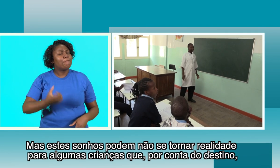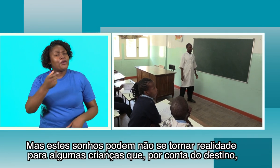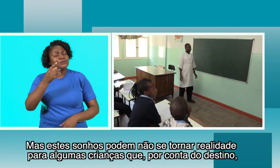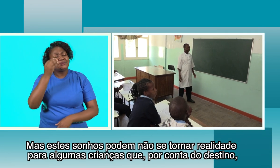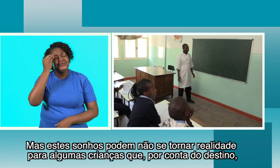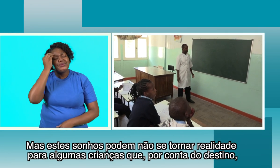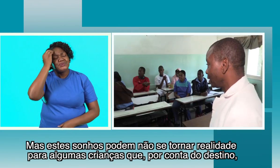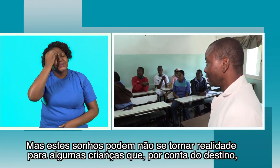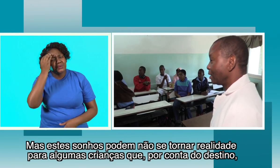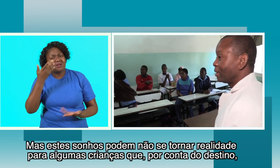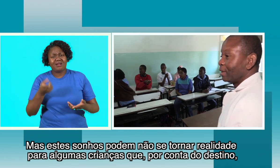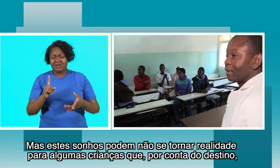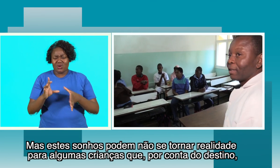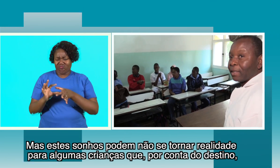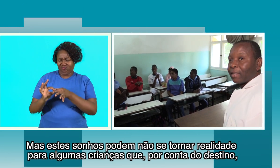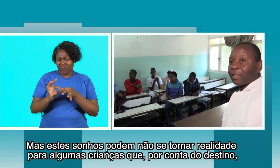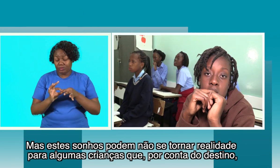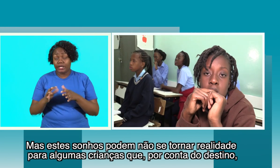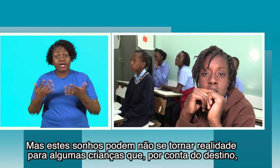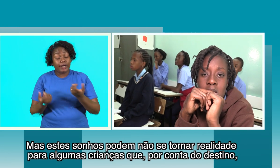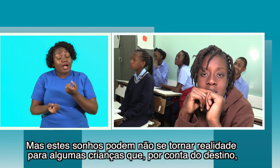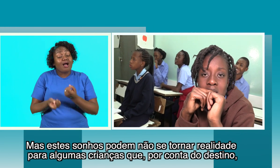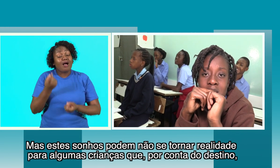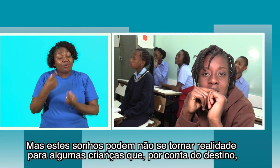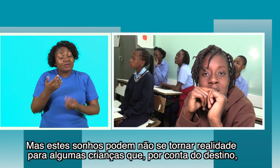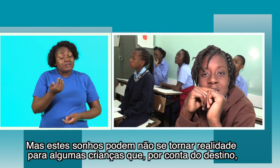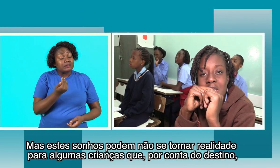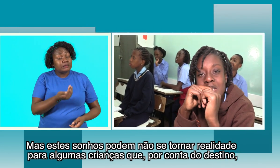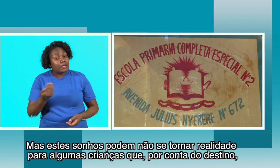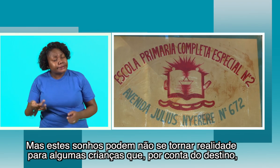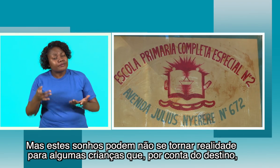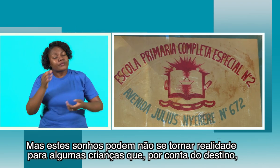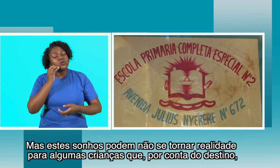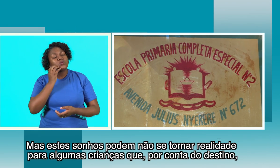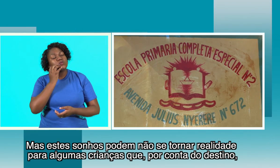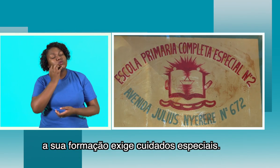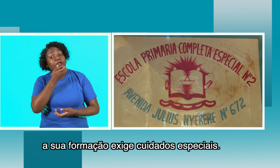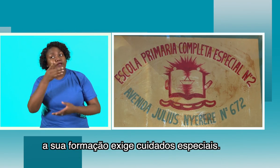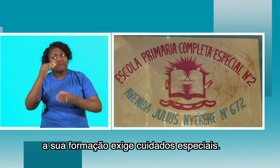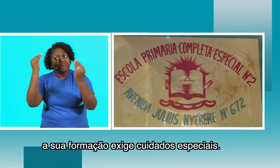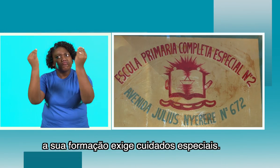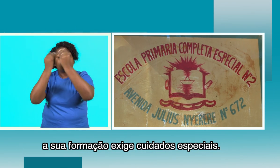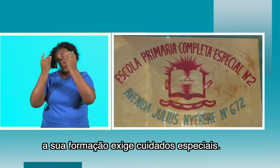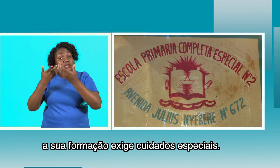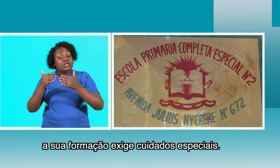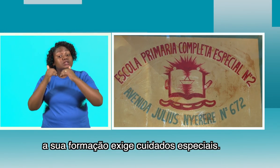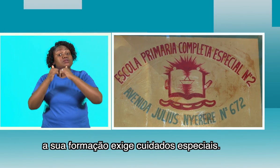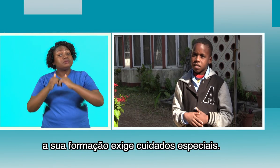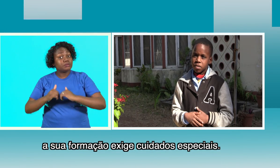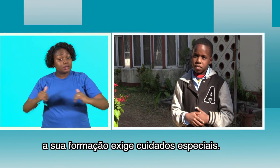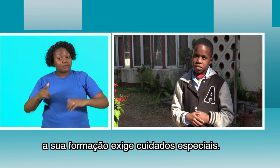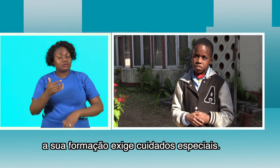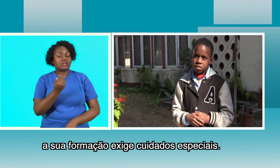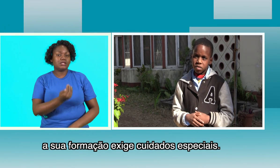Mas estes sonhos podem não se tornar realidade para algumas crianças que, por conta do destino, a sua formação exige